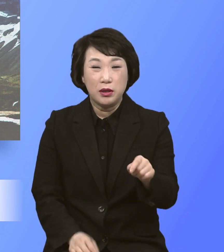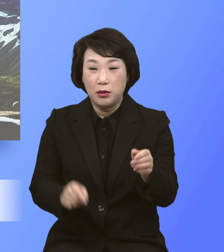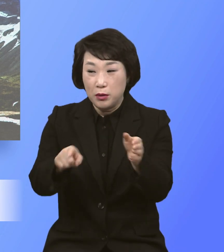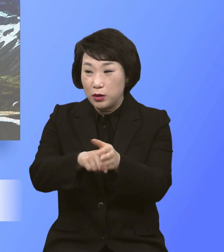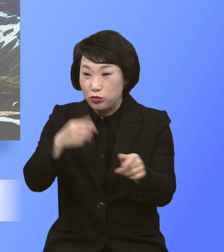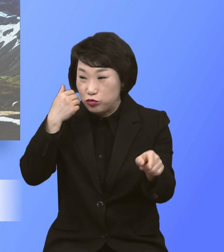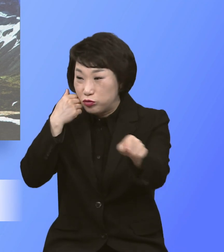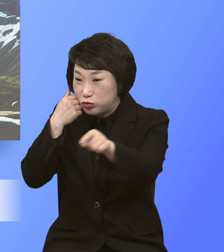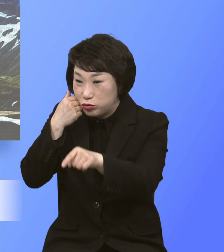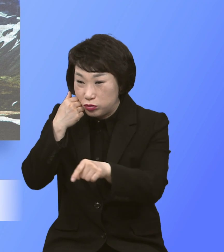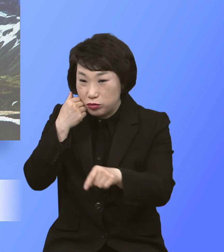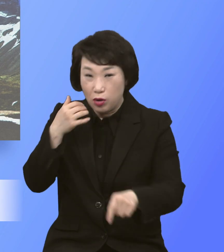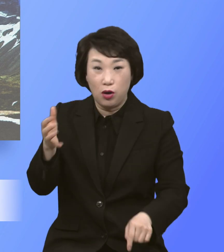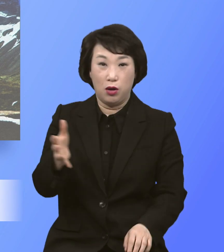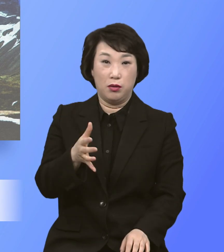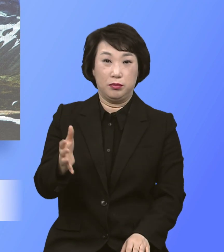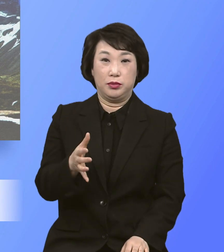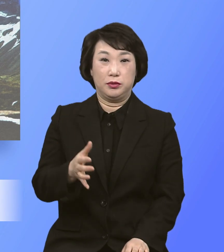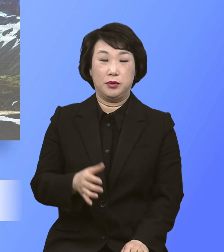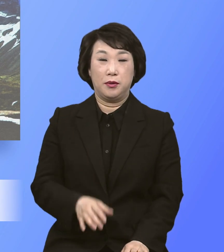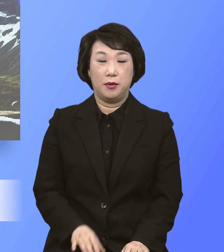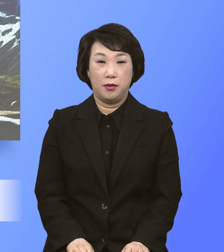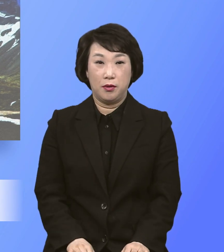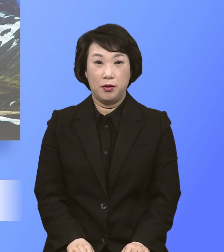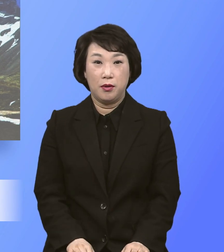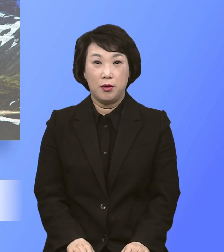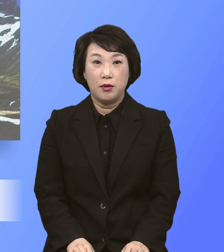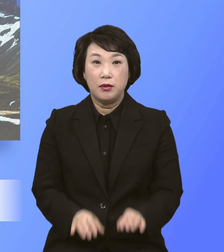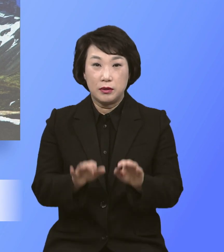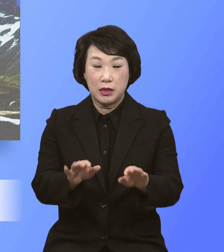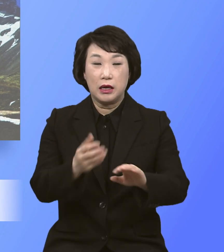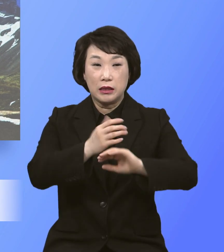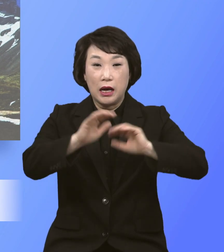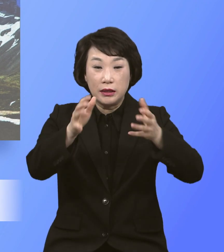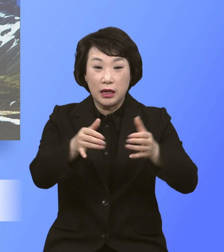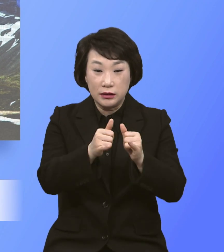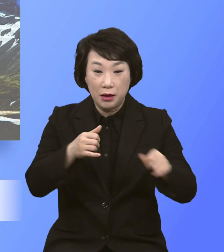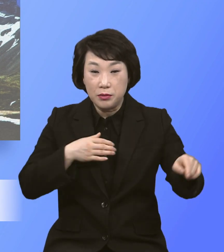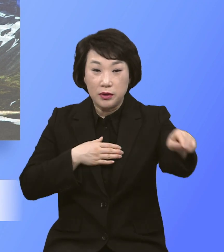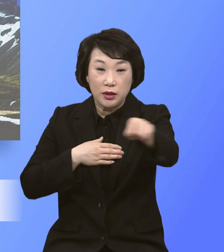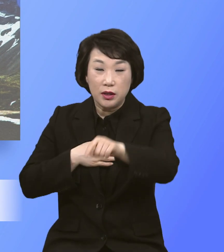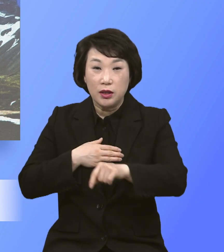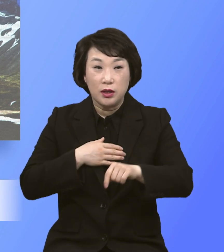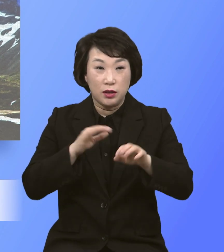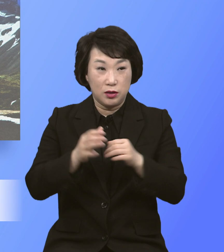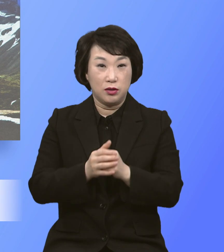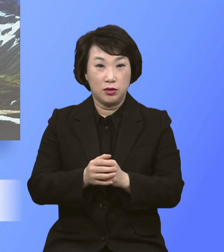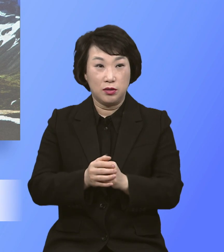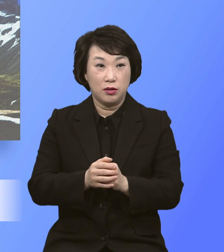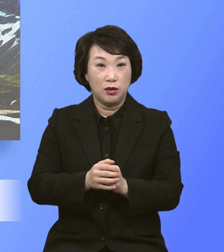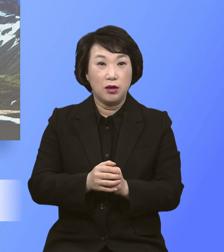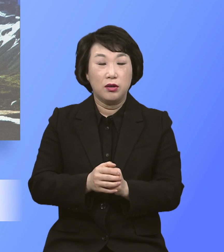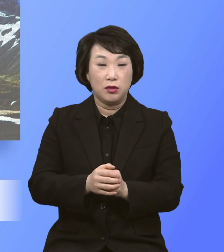볼 만한 사람이 있겠어요. 어떻게 이방인의 군대